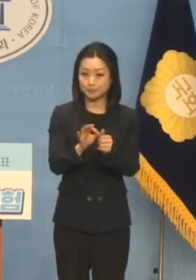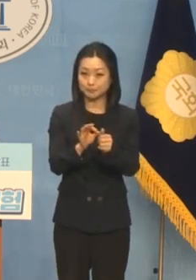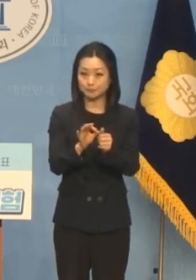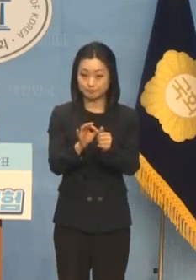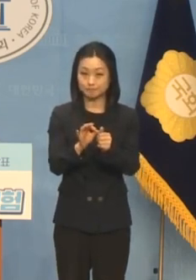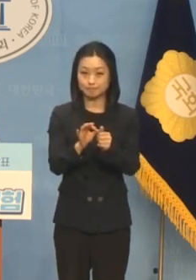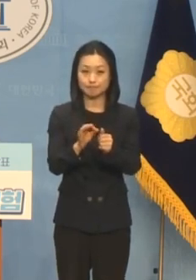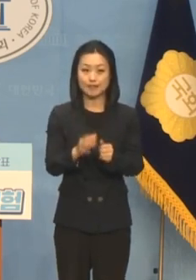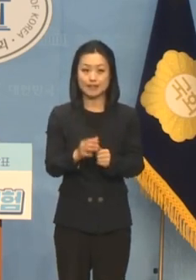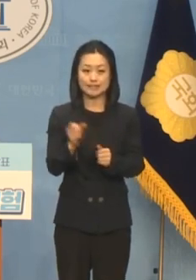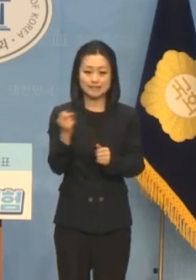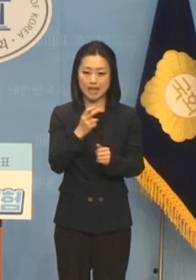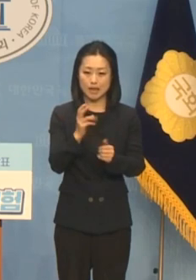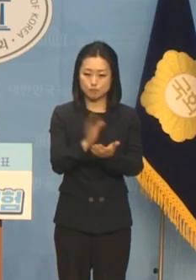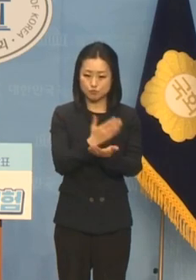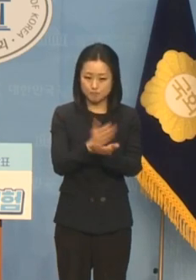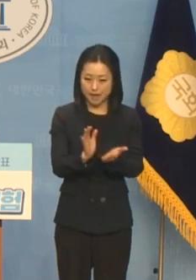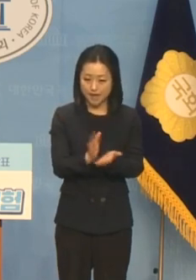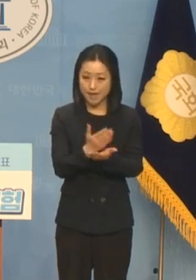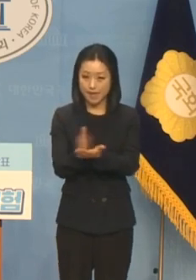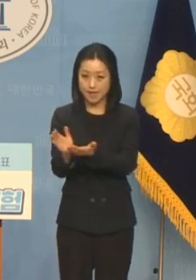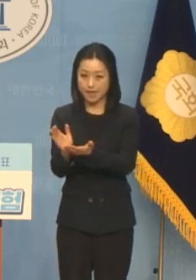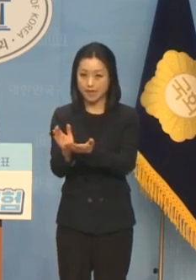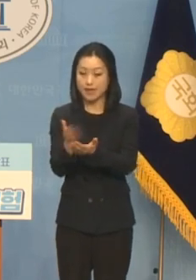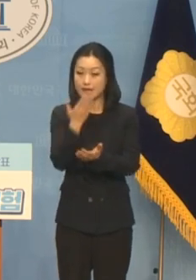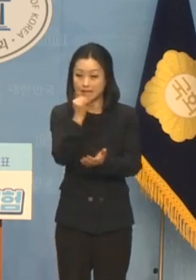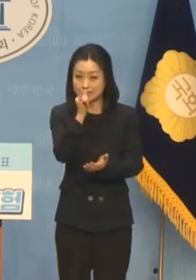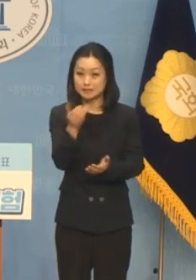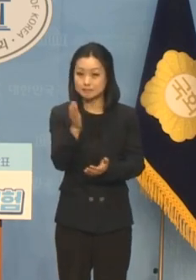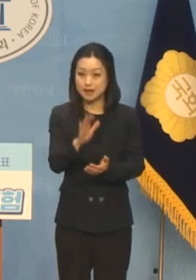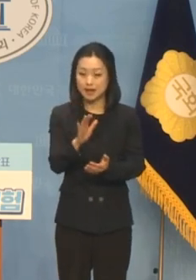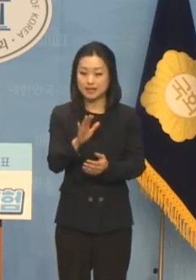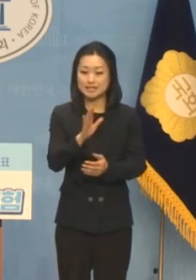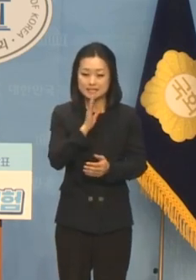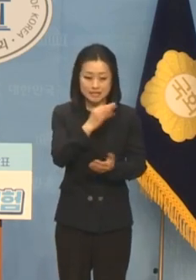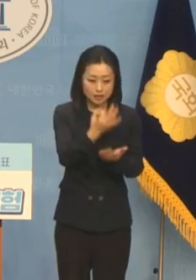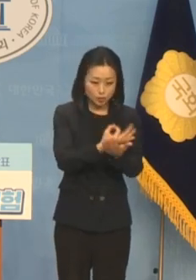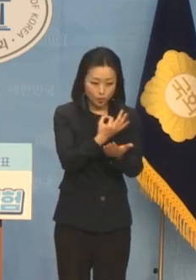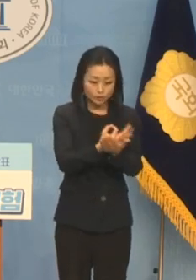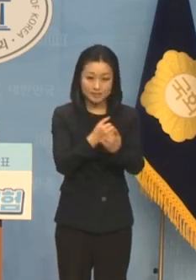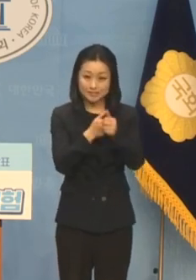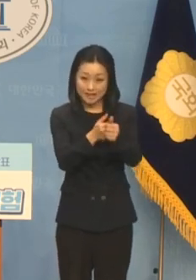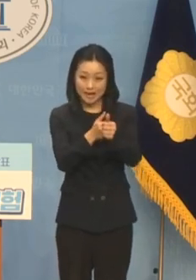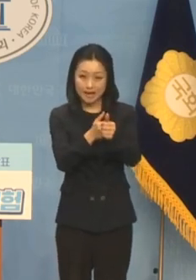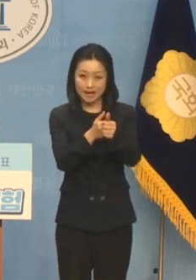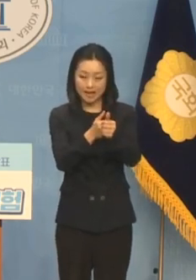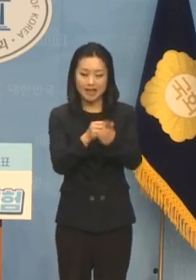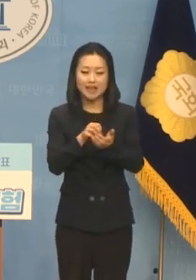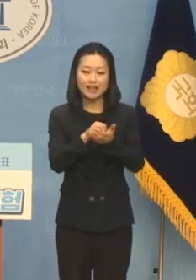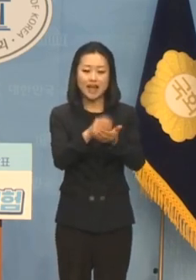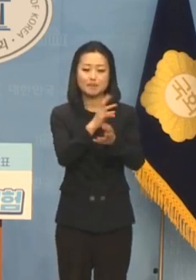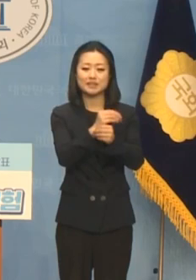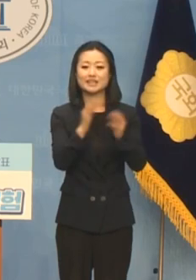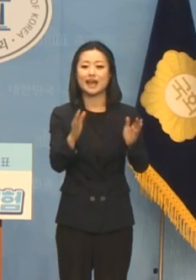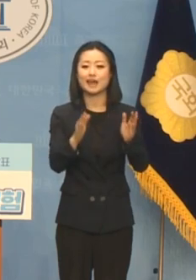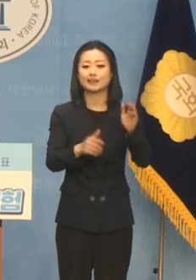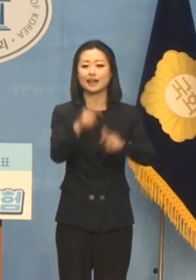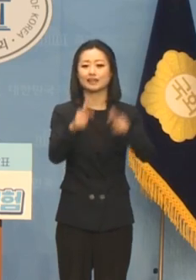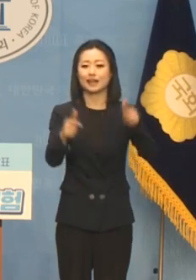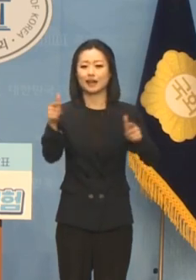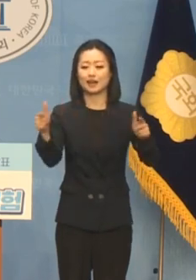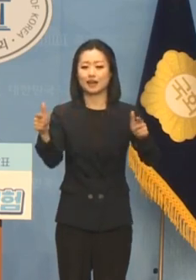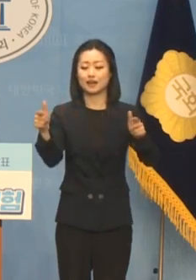강한 재분배 장치가 포함되어 있지만 현실에서는 소득 수준별 가입기간의 차이가 커서 실제로는